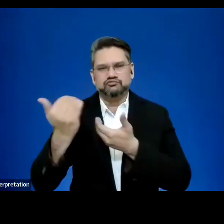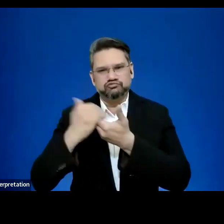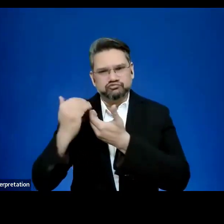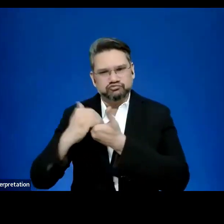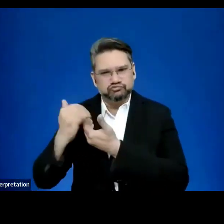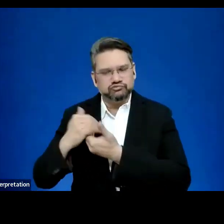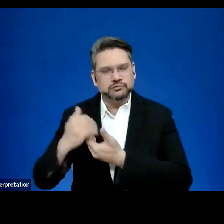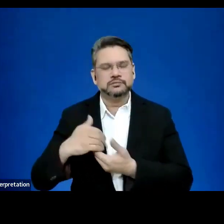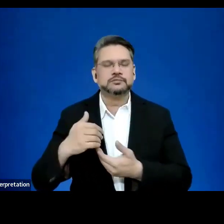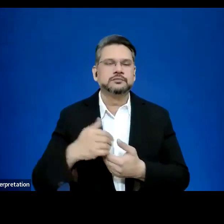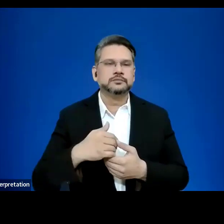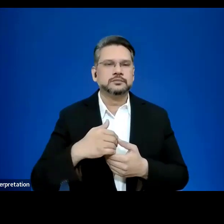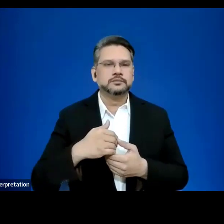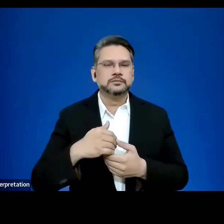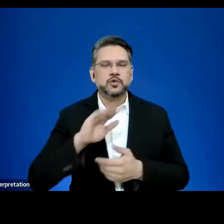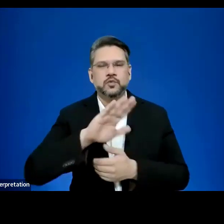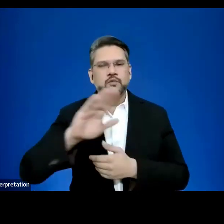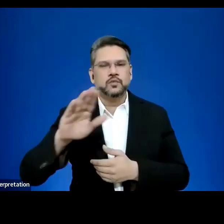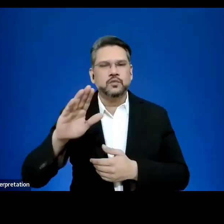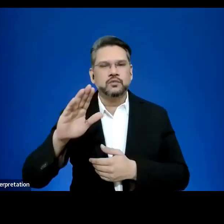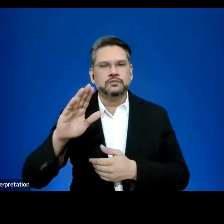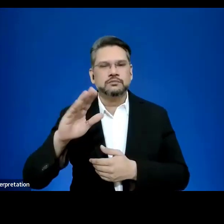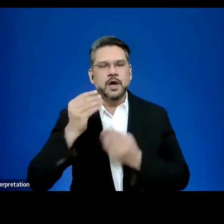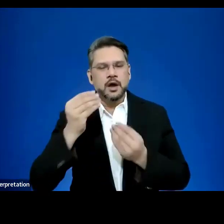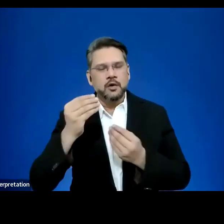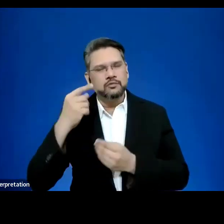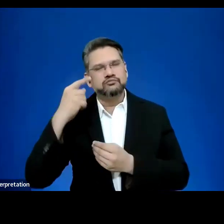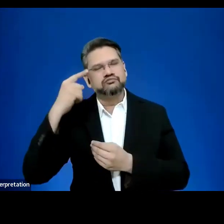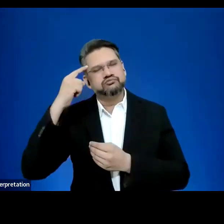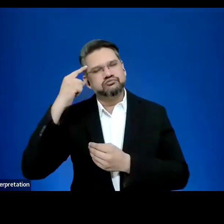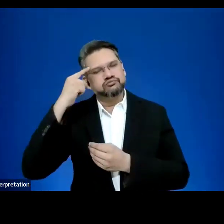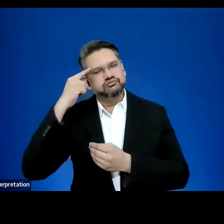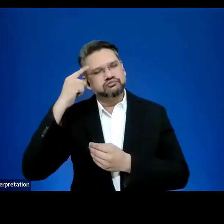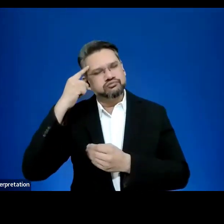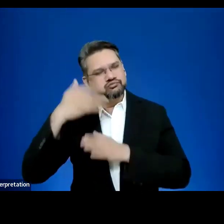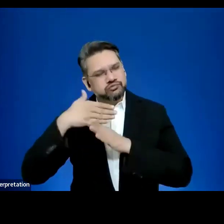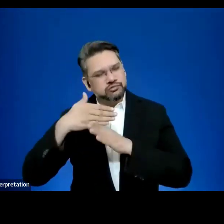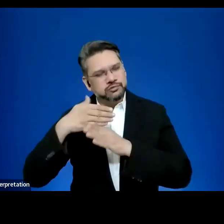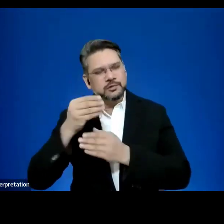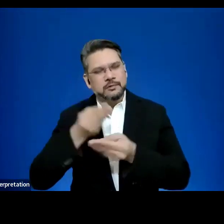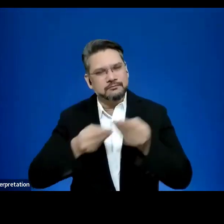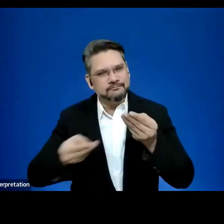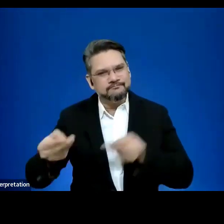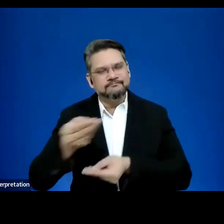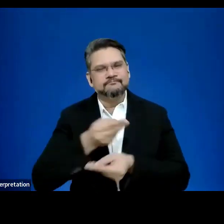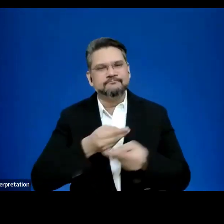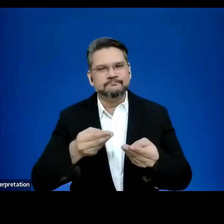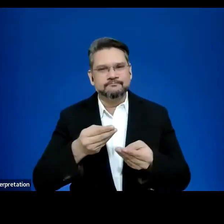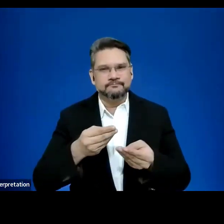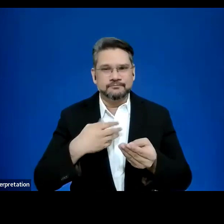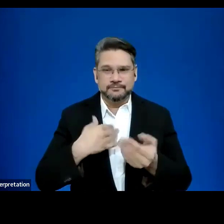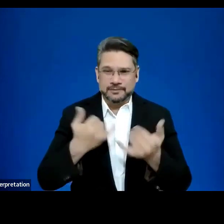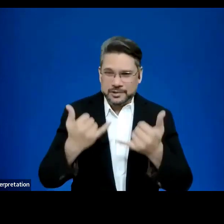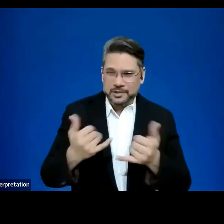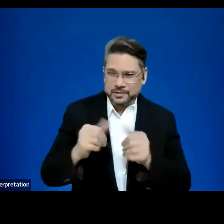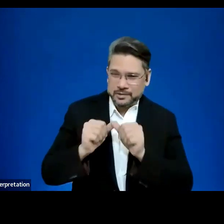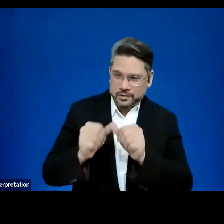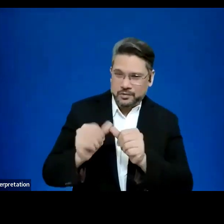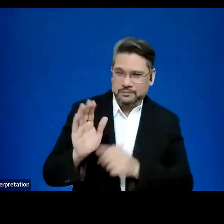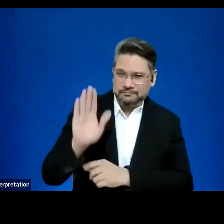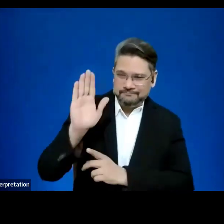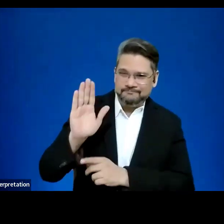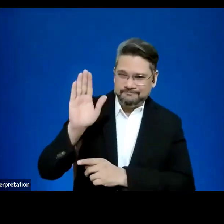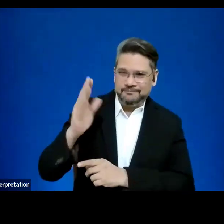我想要感谢今天参与的纪念会的各位，来为我们分享这些回